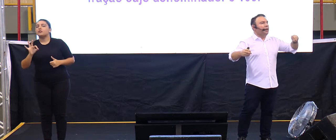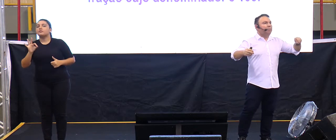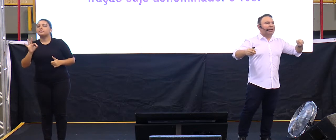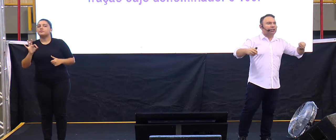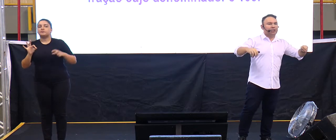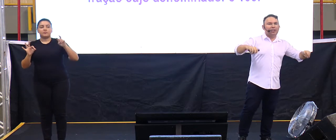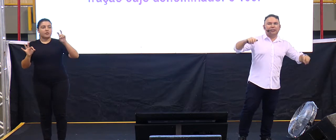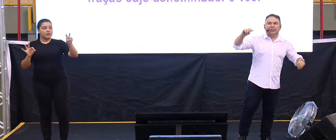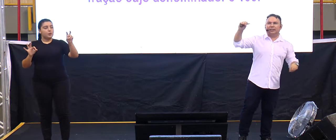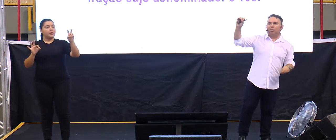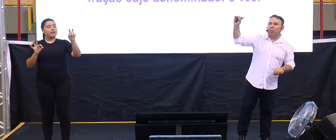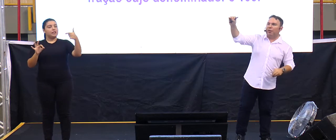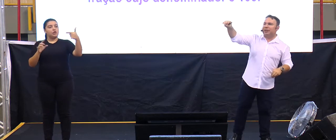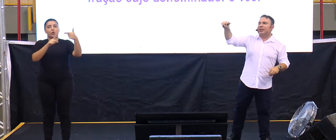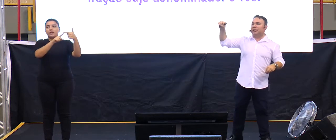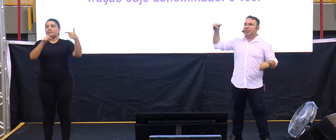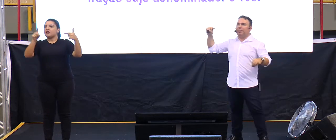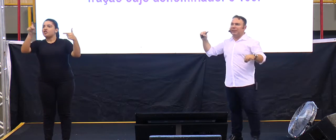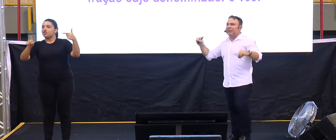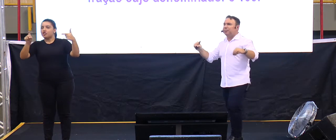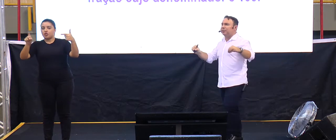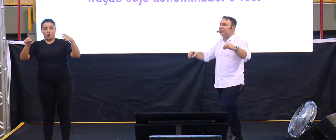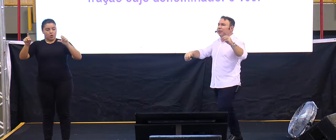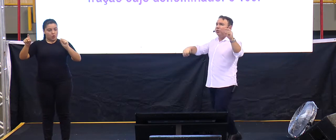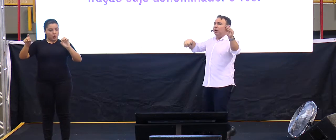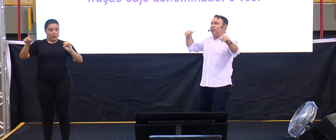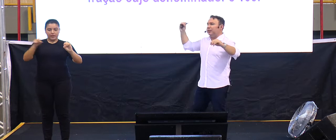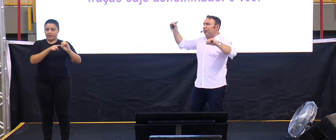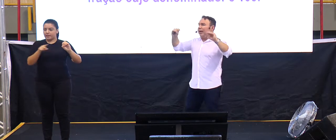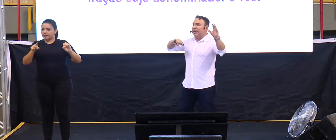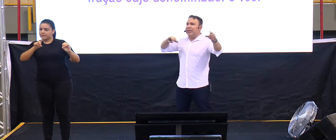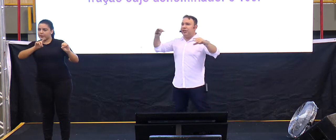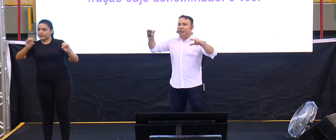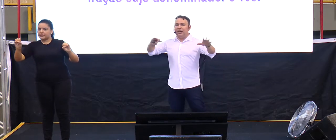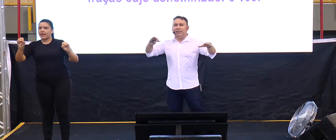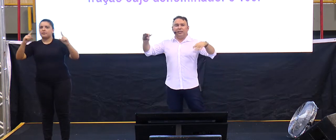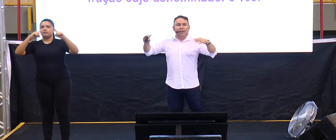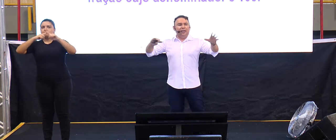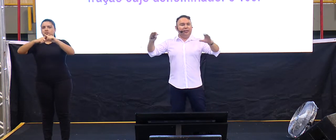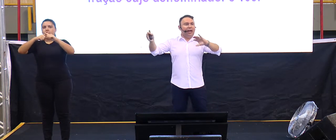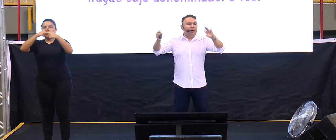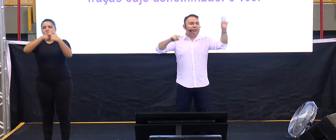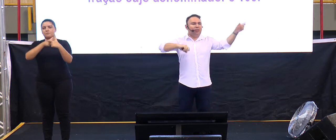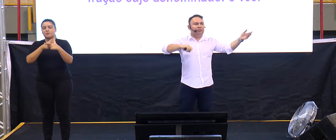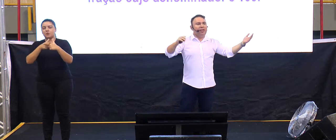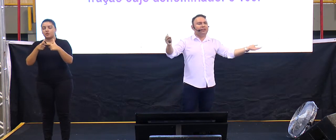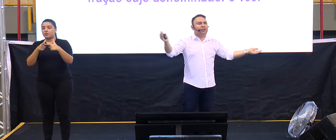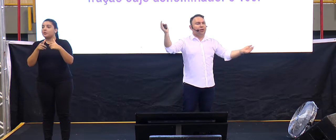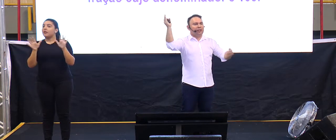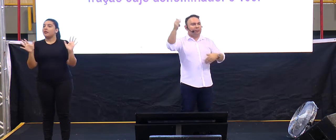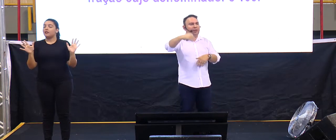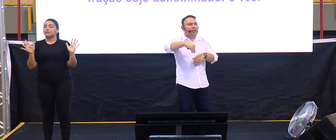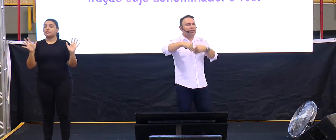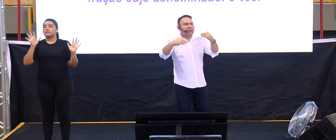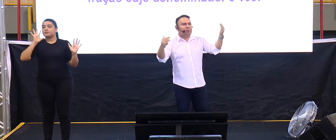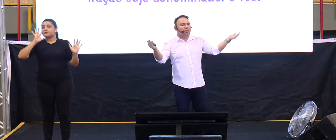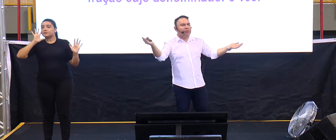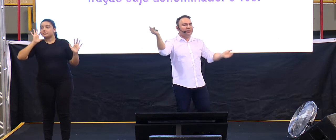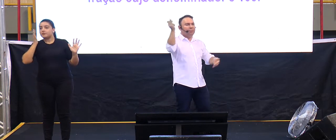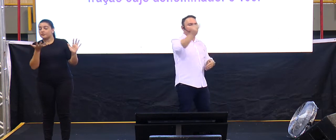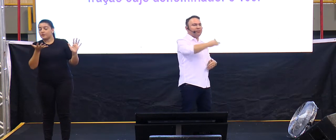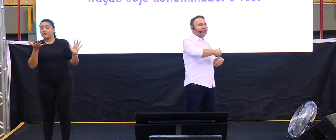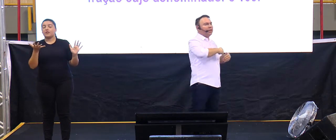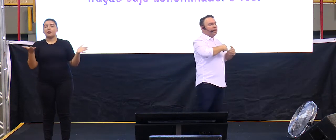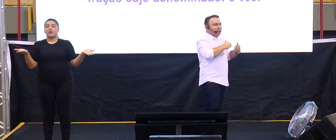está para X, assim como 80 está para 100%, faz uma regrinha de 3 e tal, resolve esse, joga esse para um lado, joga esse para o